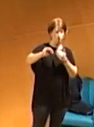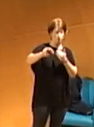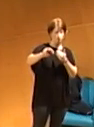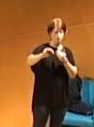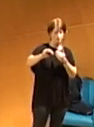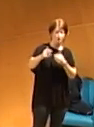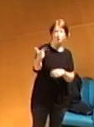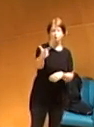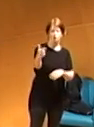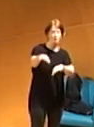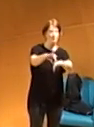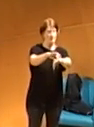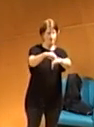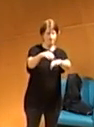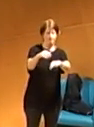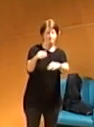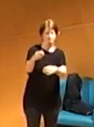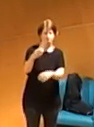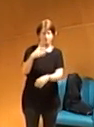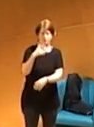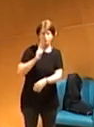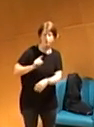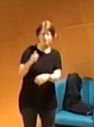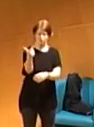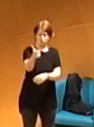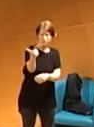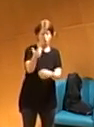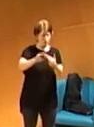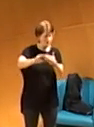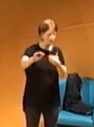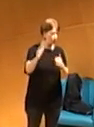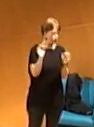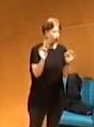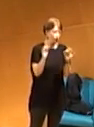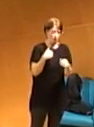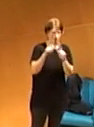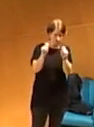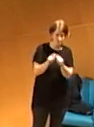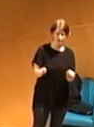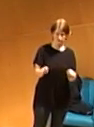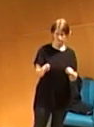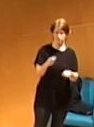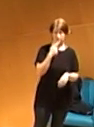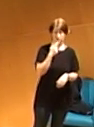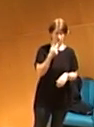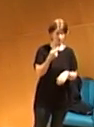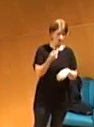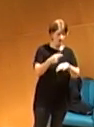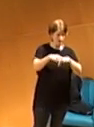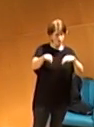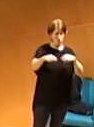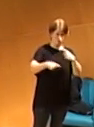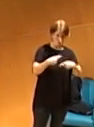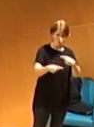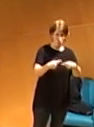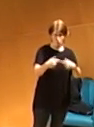belle-fille. Et puis, bon, après le divorce, enfin, qui est en cours encore, bon, il y a ma petite